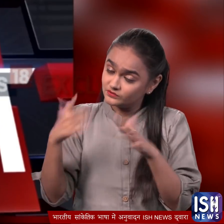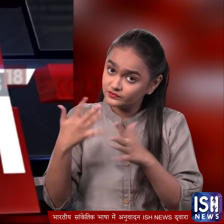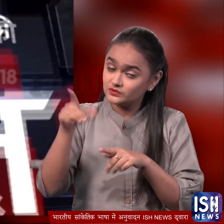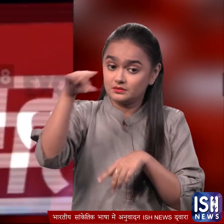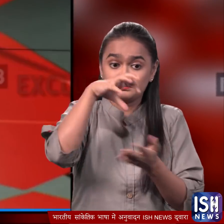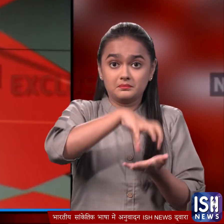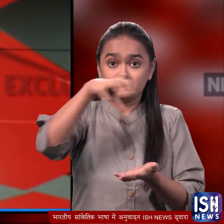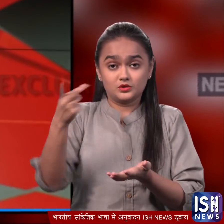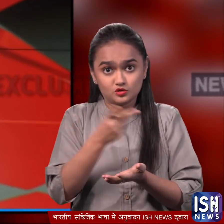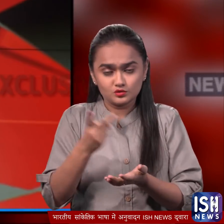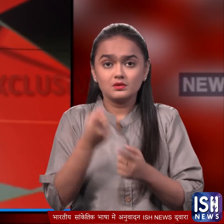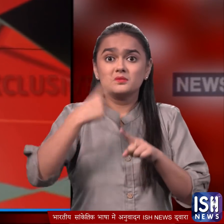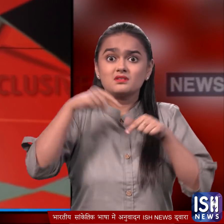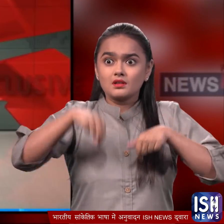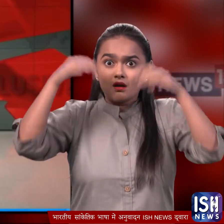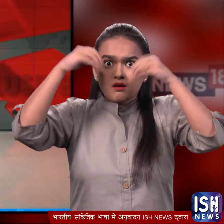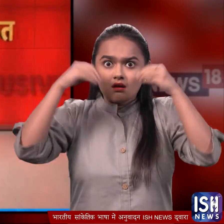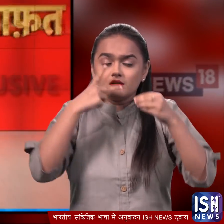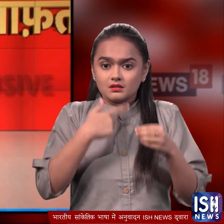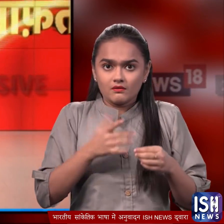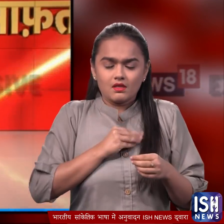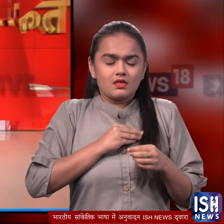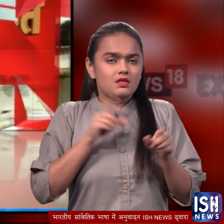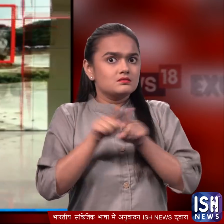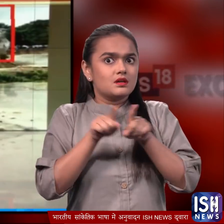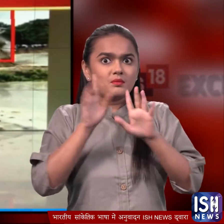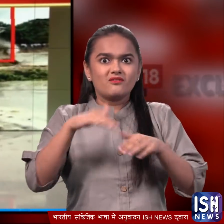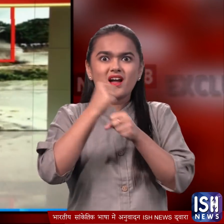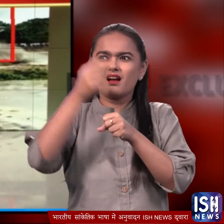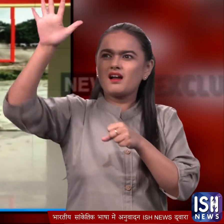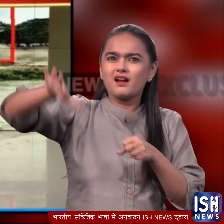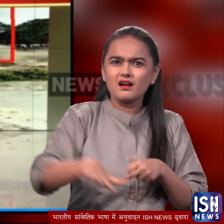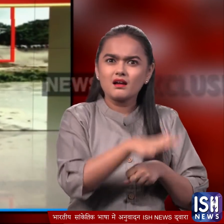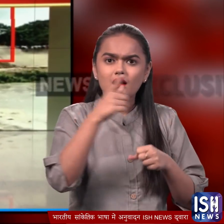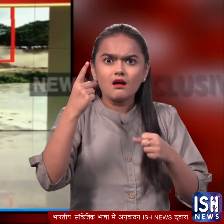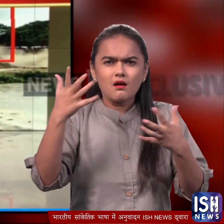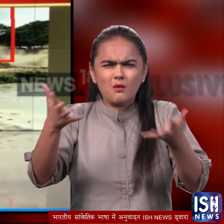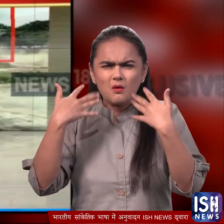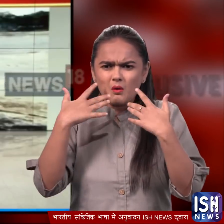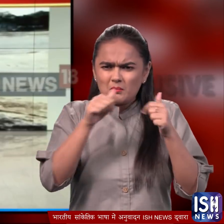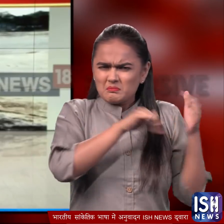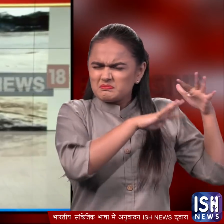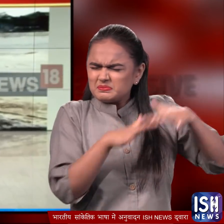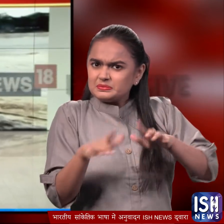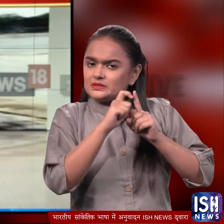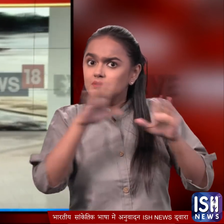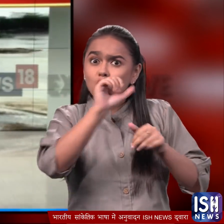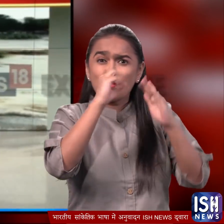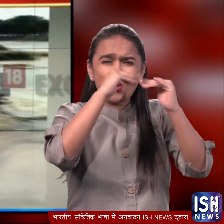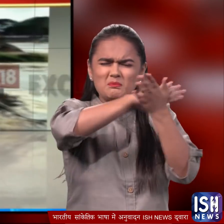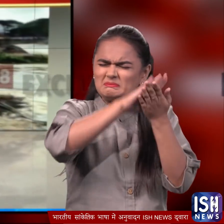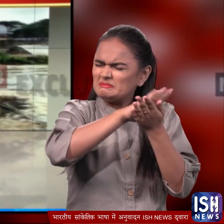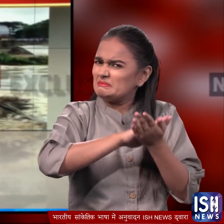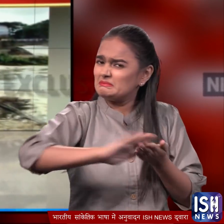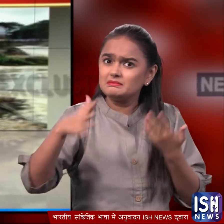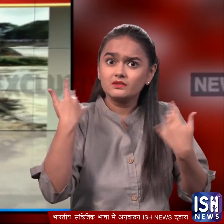बिहार में मानसून के कहर की डराने वाली तस्वीरें सामने आई हैं। वहां गंगा नदी में आए जबरदस्त तूफान ने लोगों के आशियाने तक छीन लिए। वहां भारी